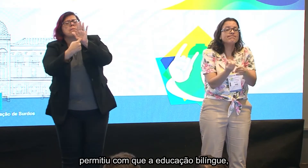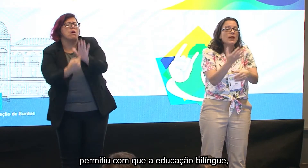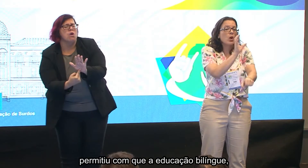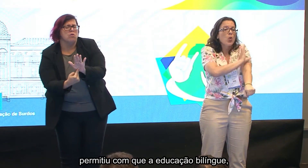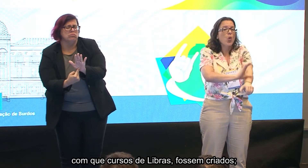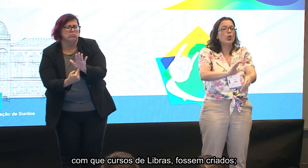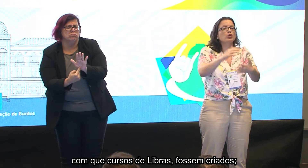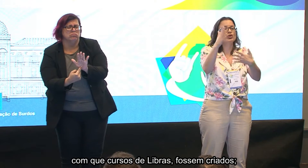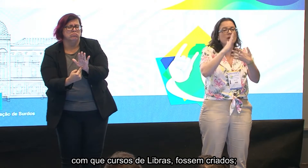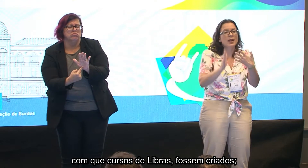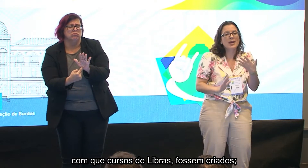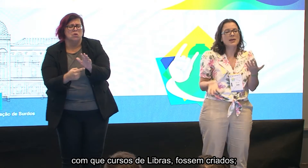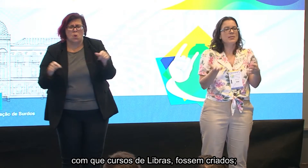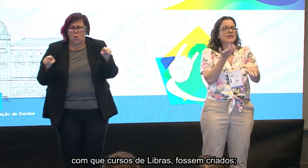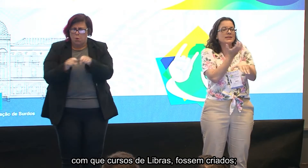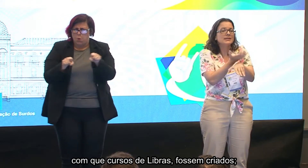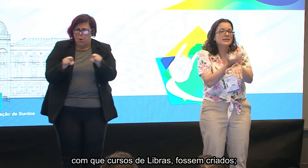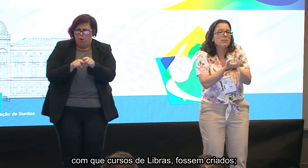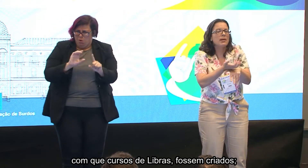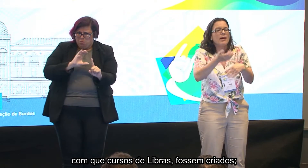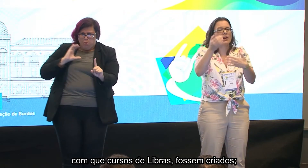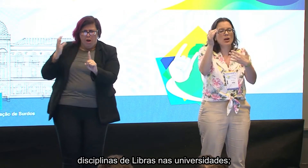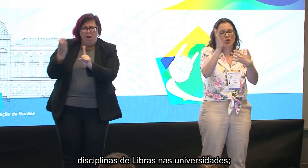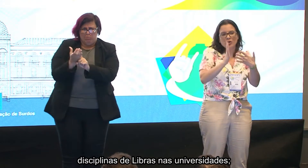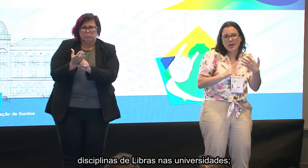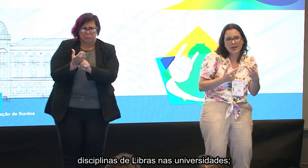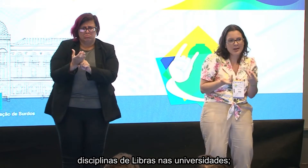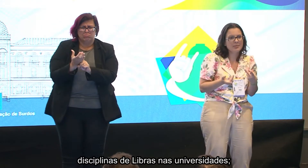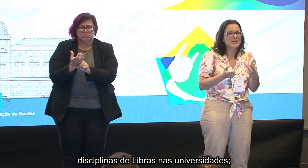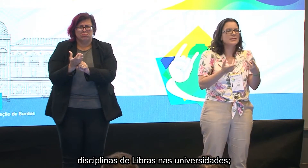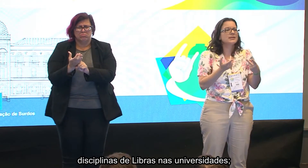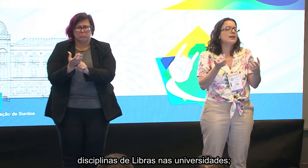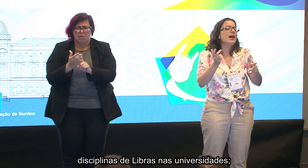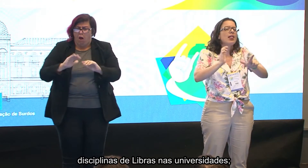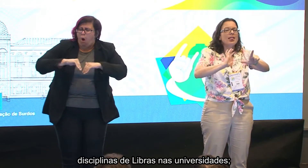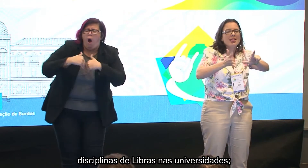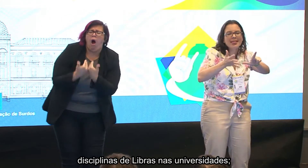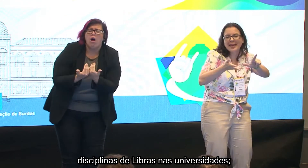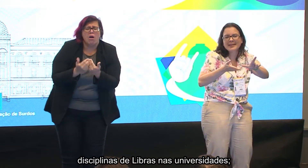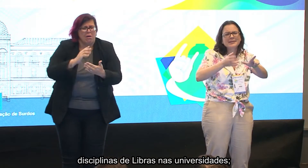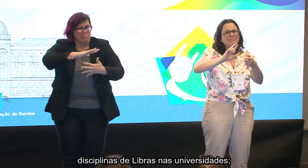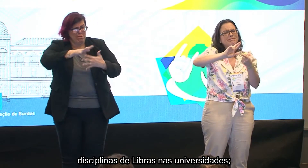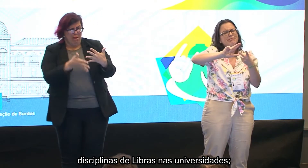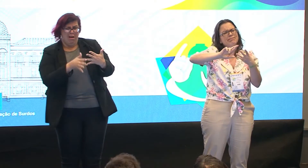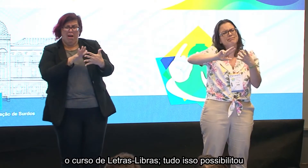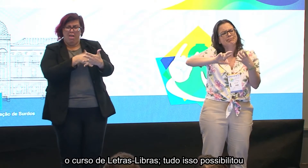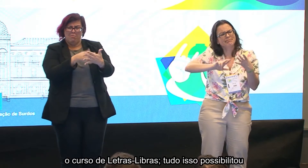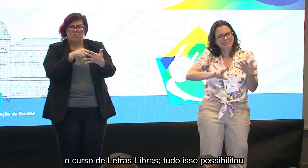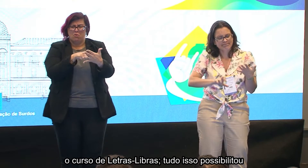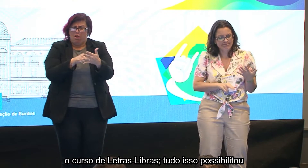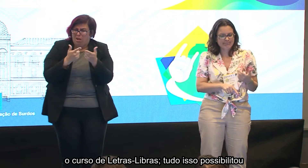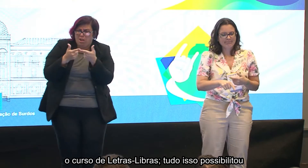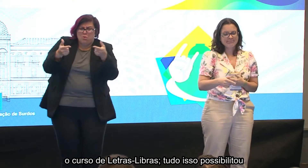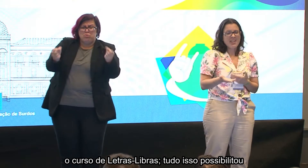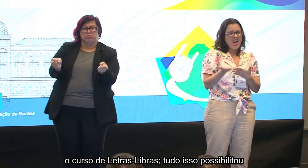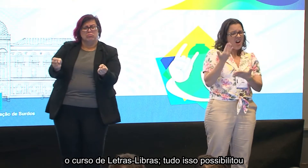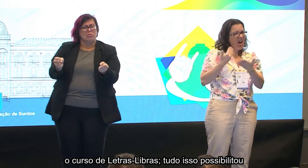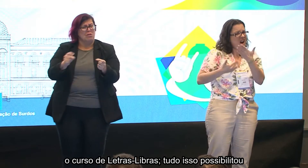bilíngue, com que cursos de Libras fossem criados, disciplinas de Libras nas universidades, o curso de letras Libras, então tudo